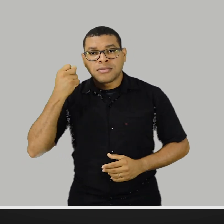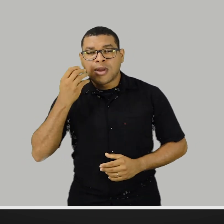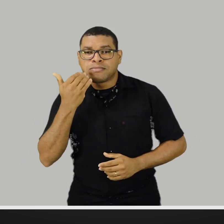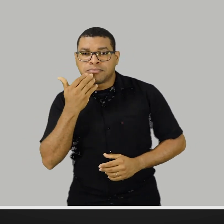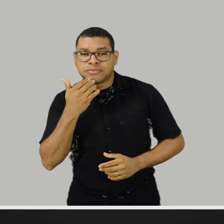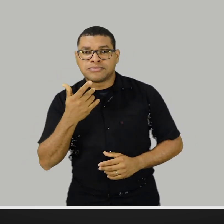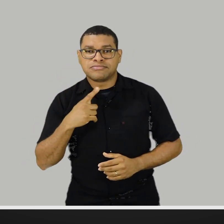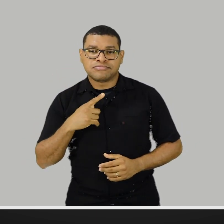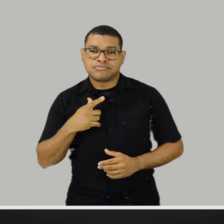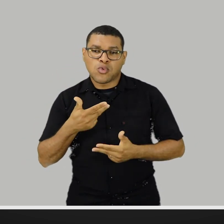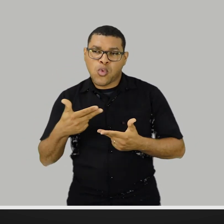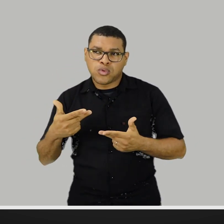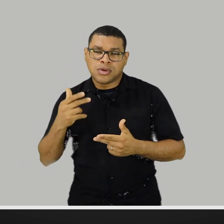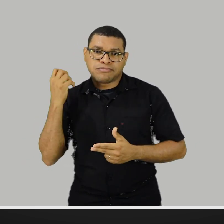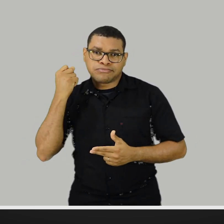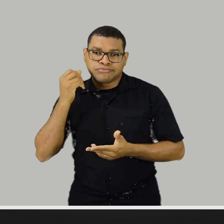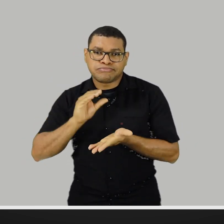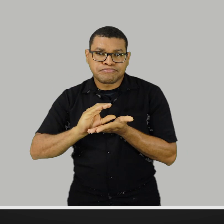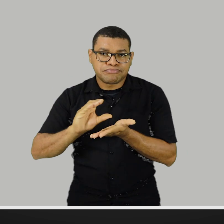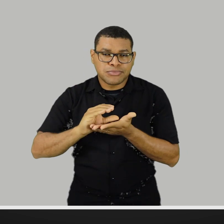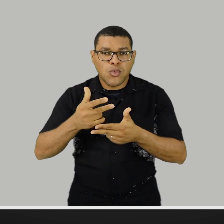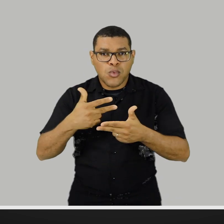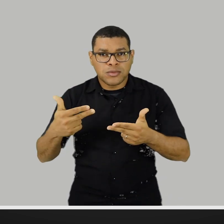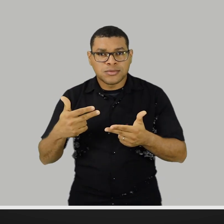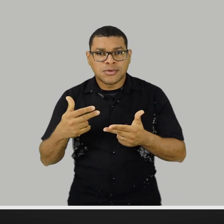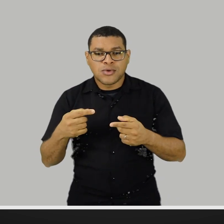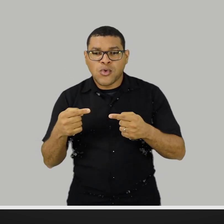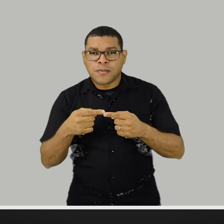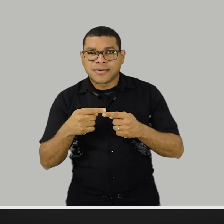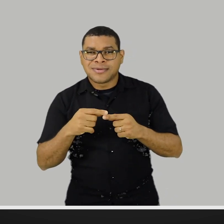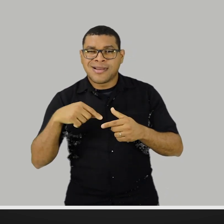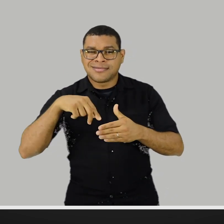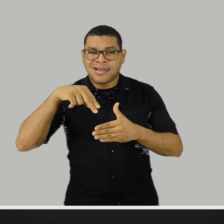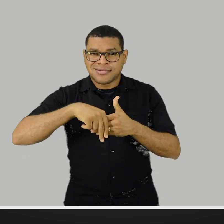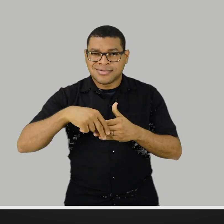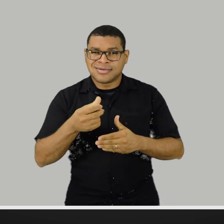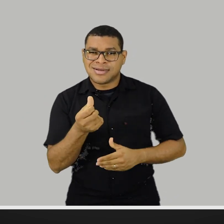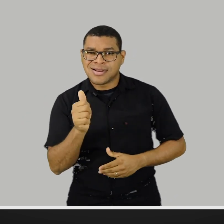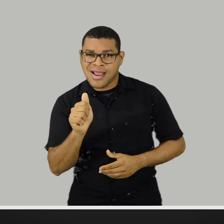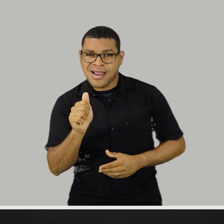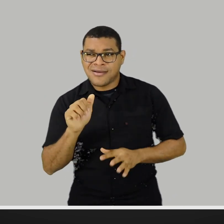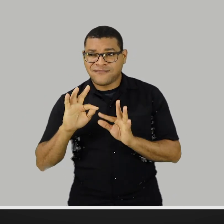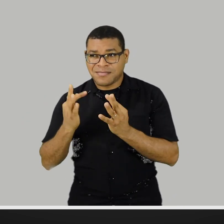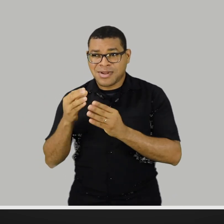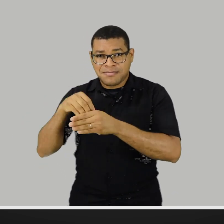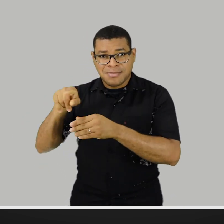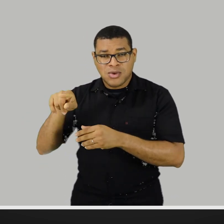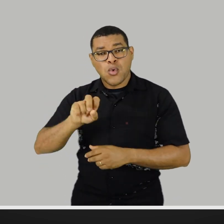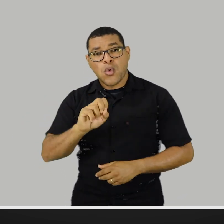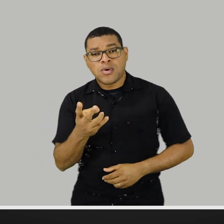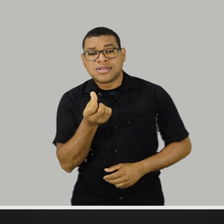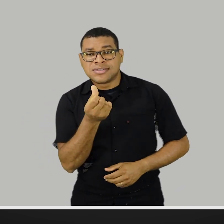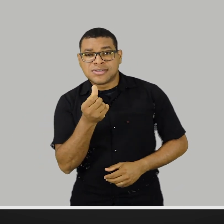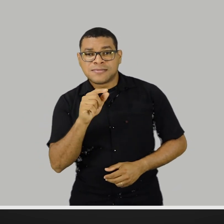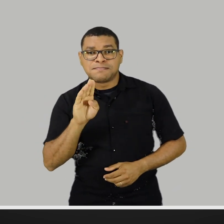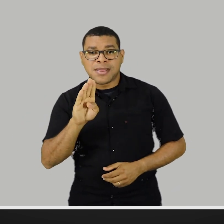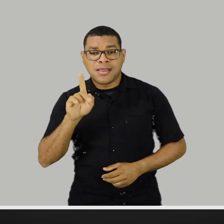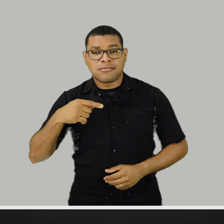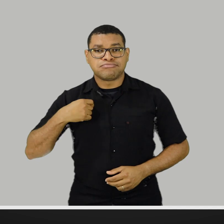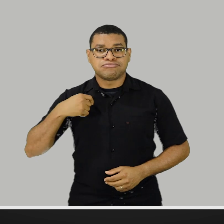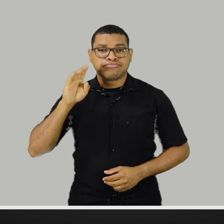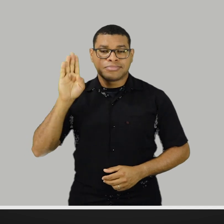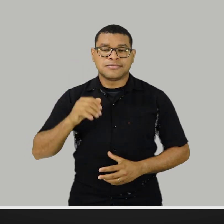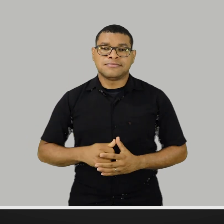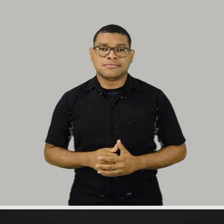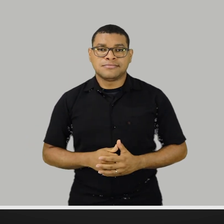recebido conforme anexo sexto A membro da família ou 6º B candidato candidato ao membro da família que